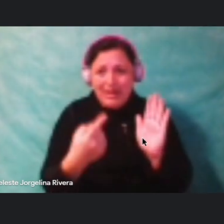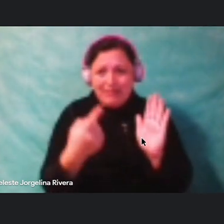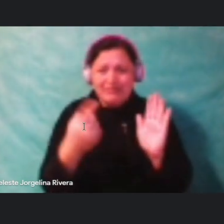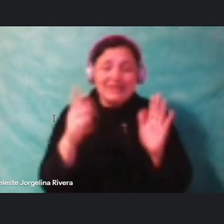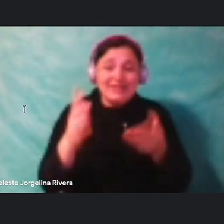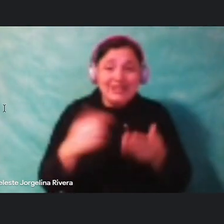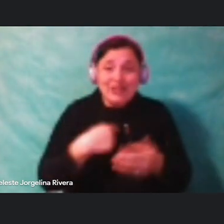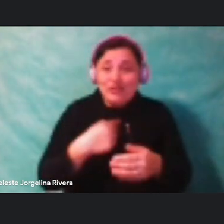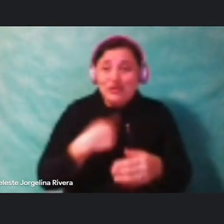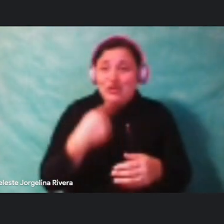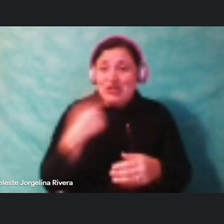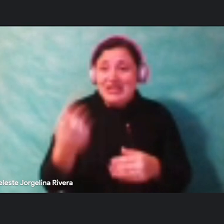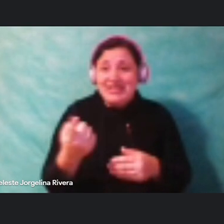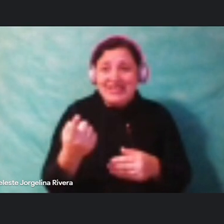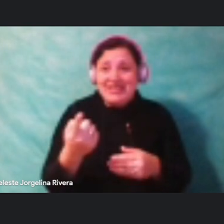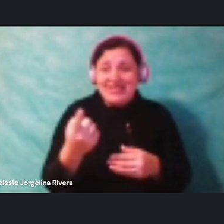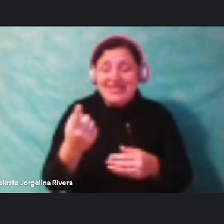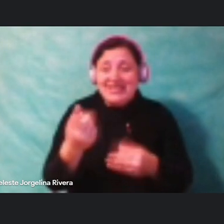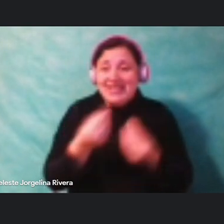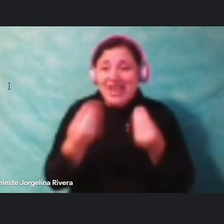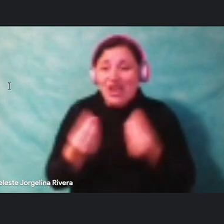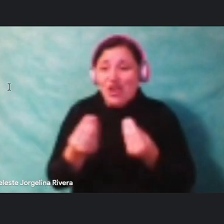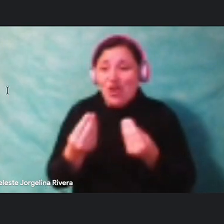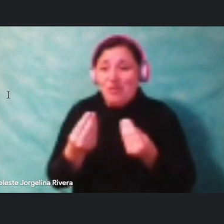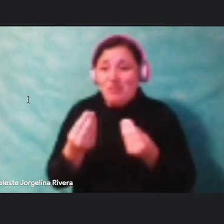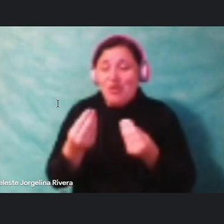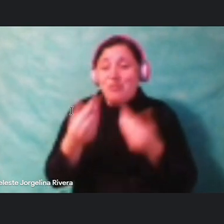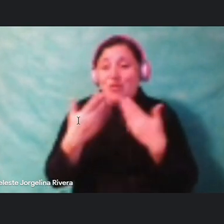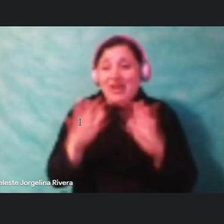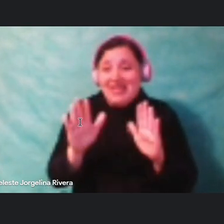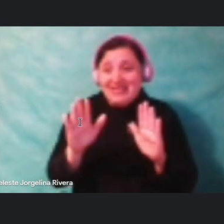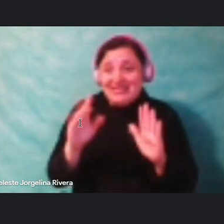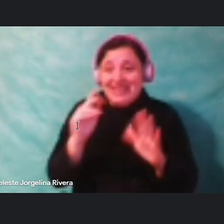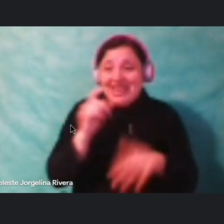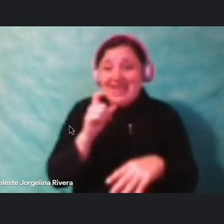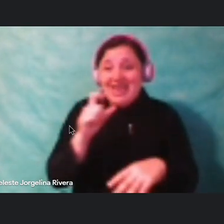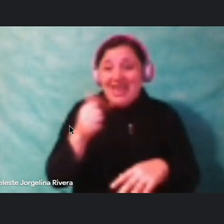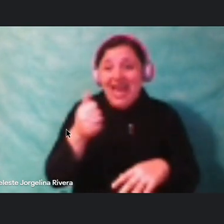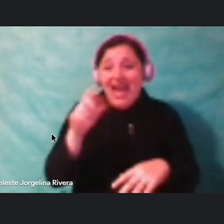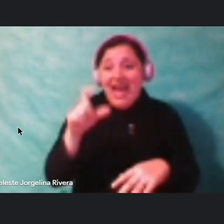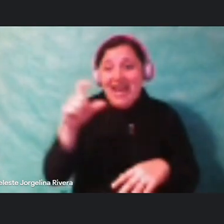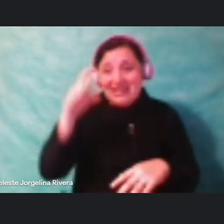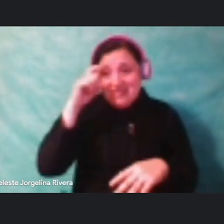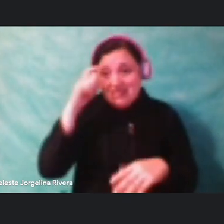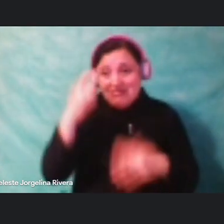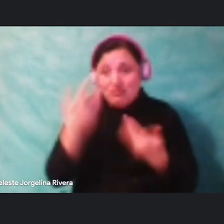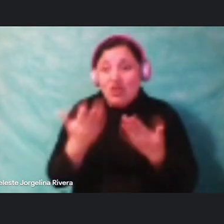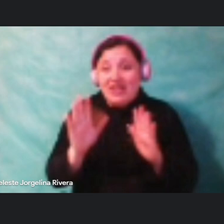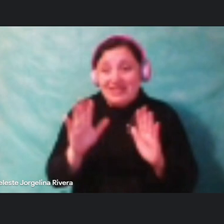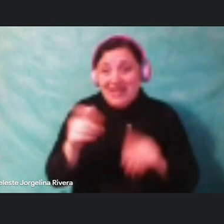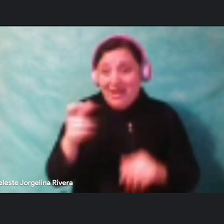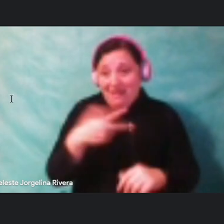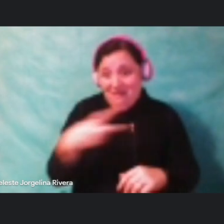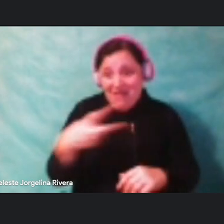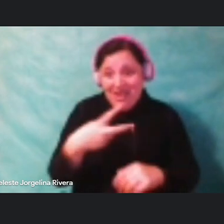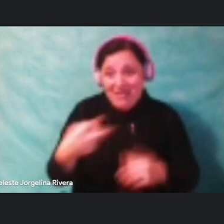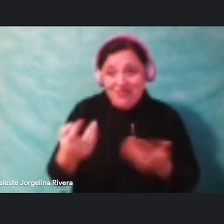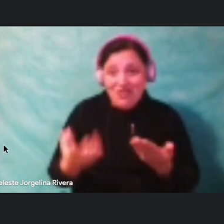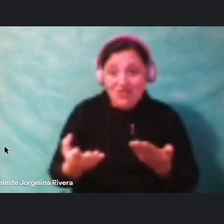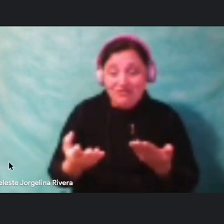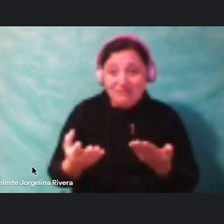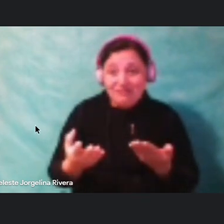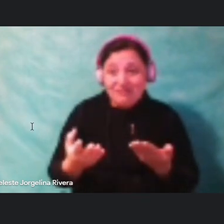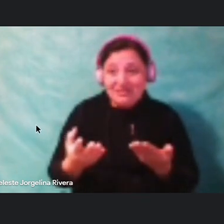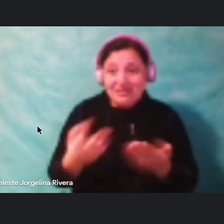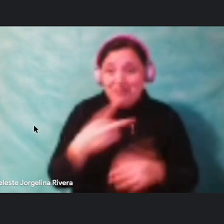dando las consignas. ¿Qué podían ser challenges y access? Podrían ser verbos, ¿verdad? Claro, son verbos. Por eso es que son este tipo